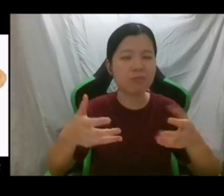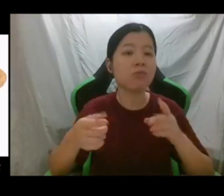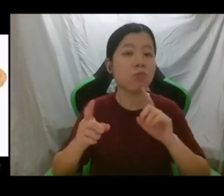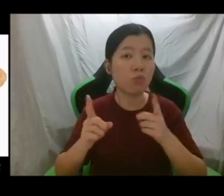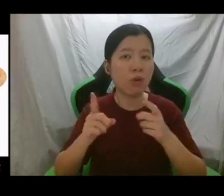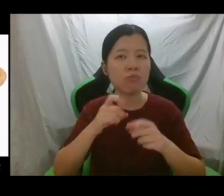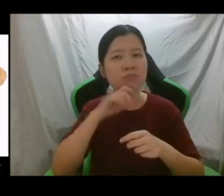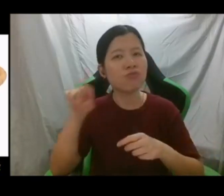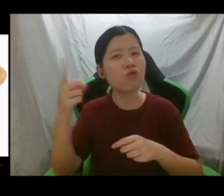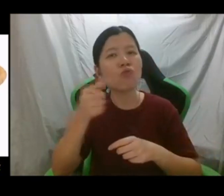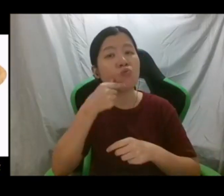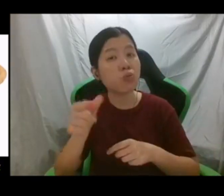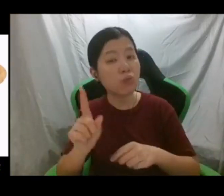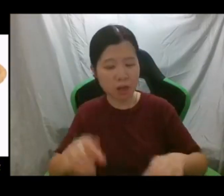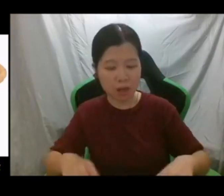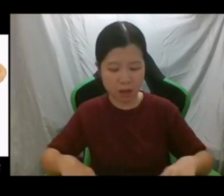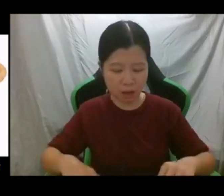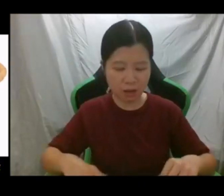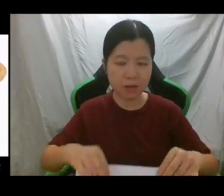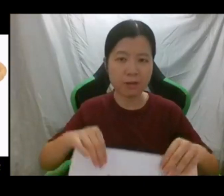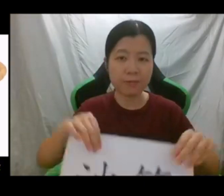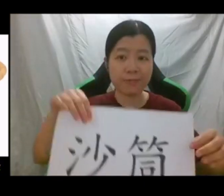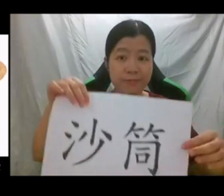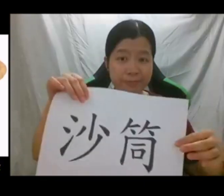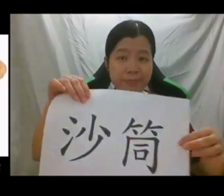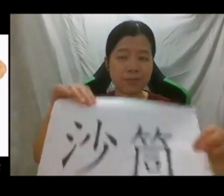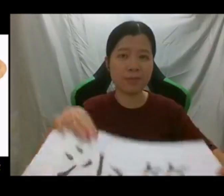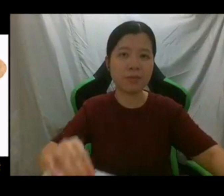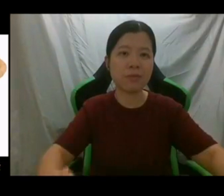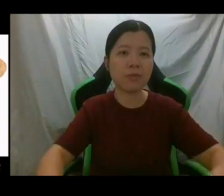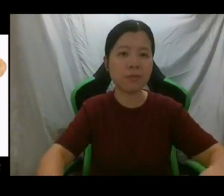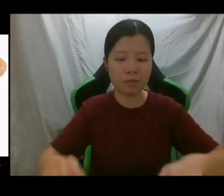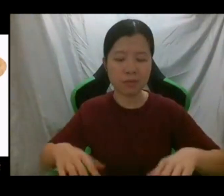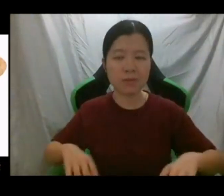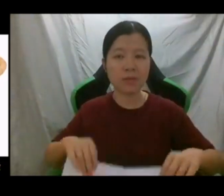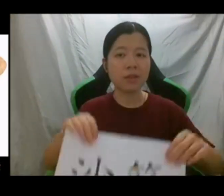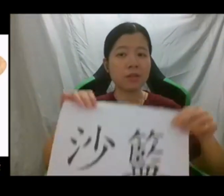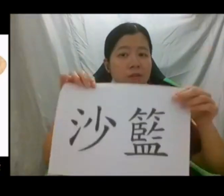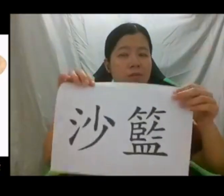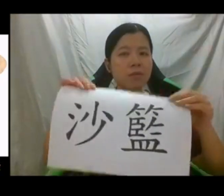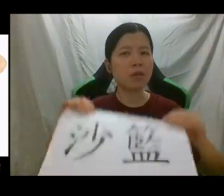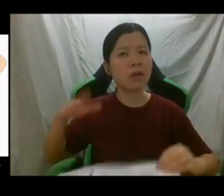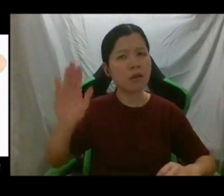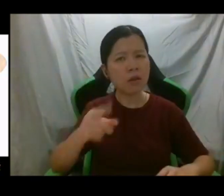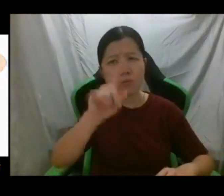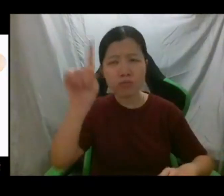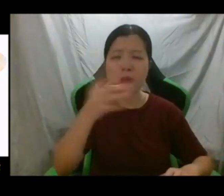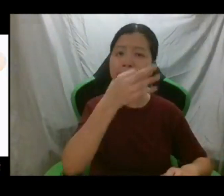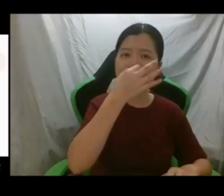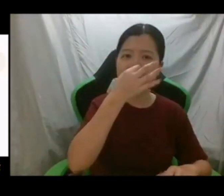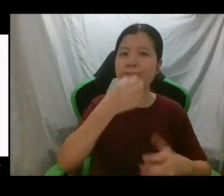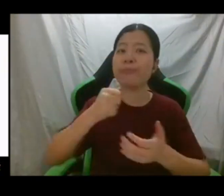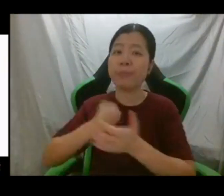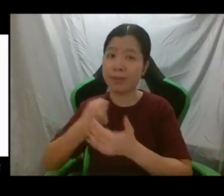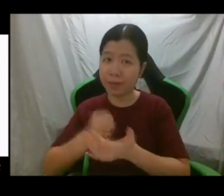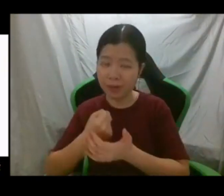做沙筒喎。沙欖係來自非洲同埋巴西嘅，佢嘅外